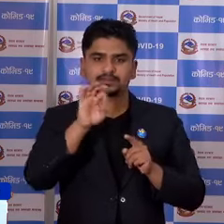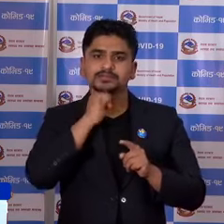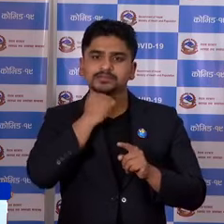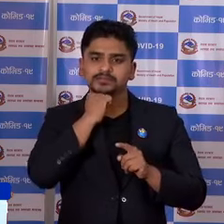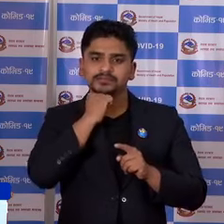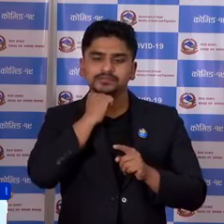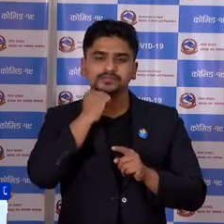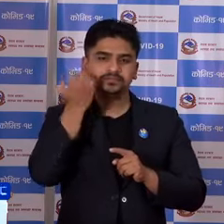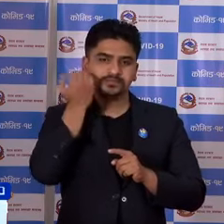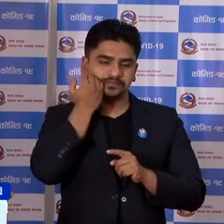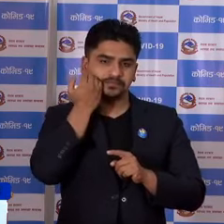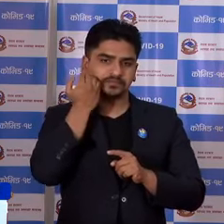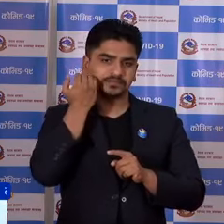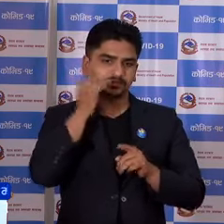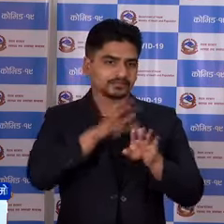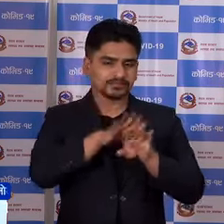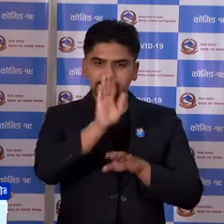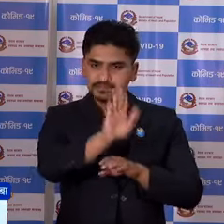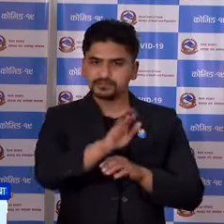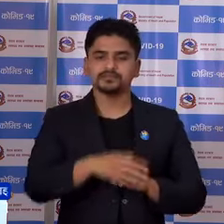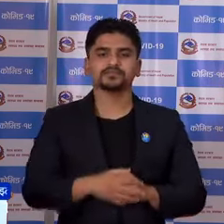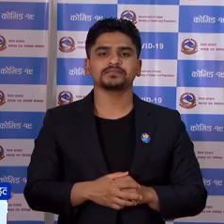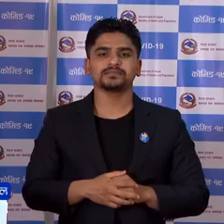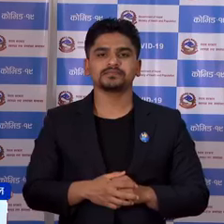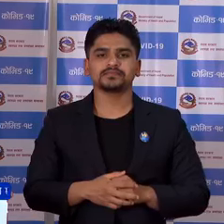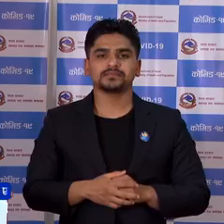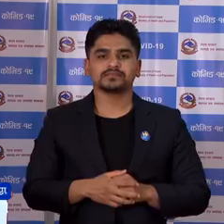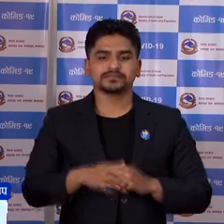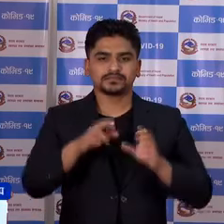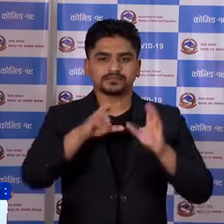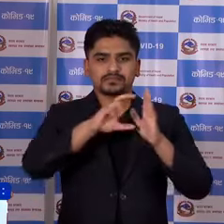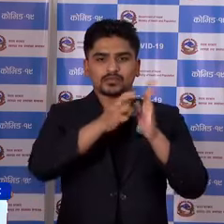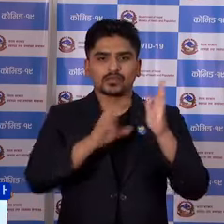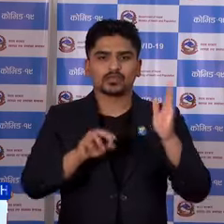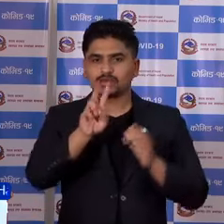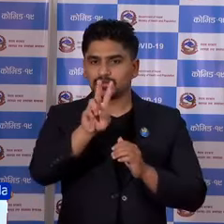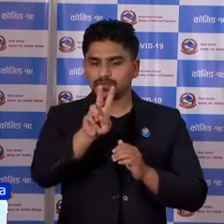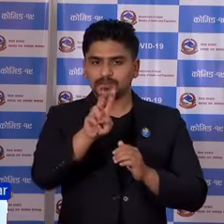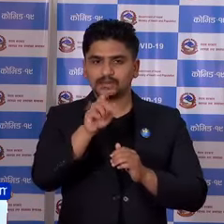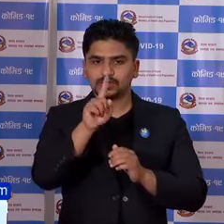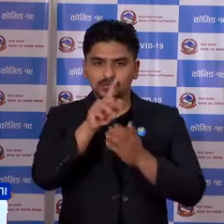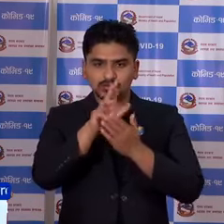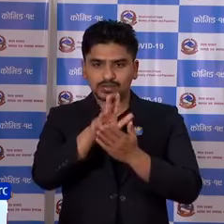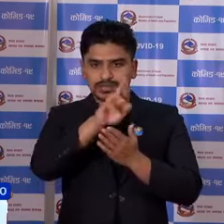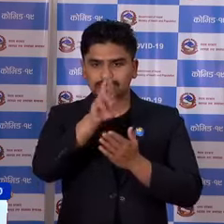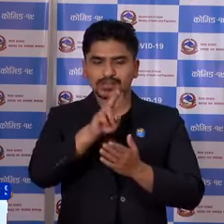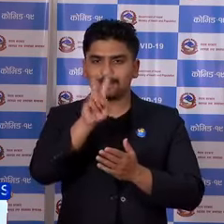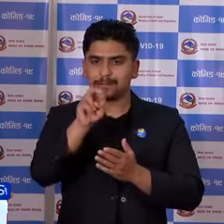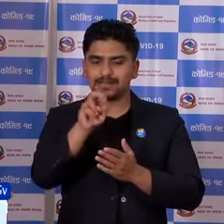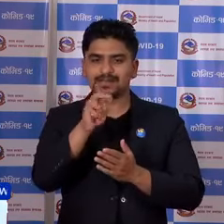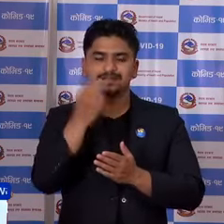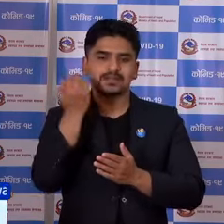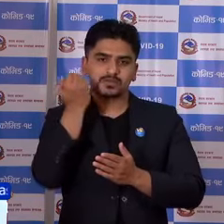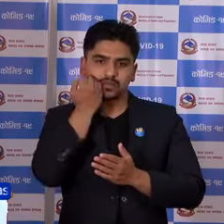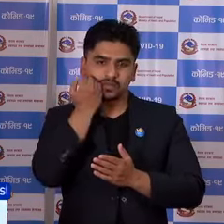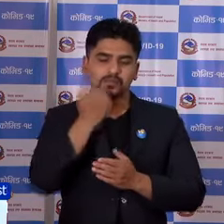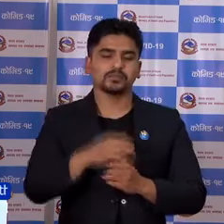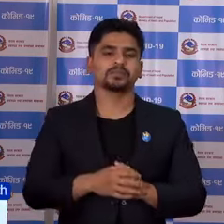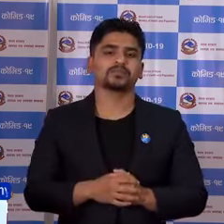14 देखि 40 वर्ष उमेरका व्यक्तिहरू पुरुषहरू हुनुहुन्छ। उहाँहरू पनि दोलखाका 2 जना 19 वर्षीय र 20 वर्षीय पुरुष